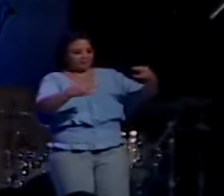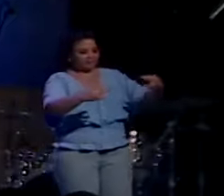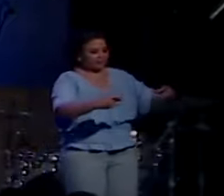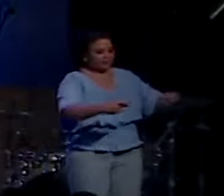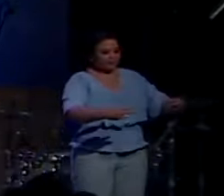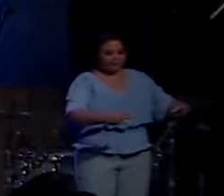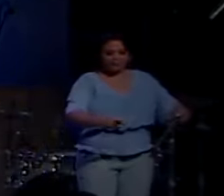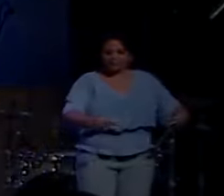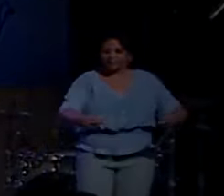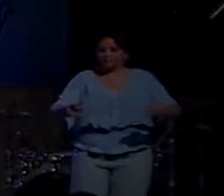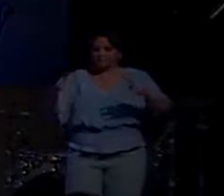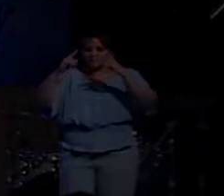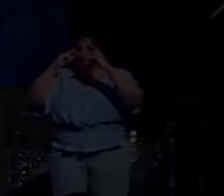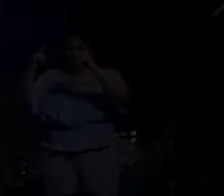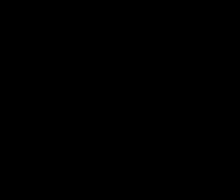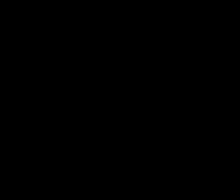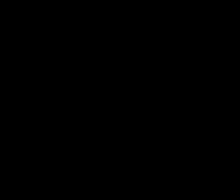subir